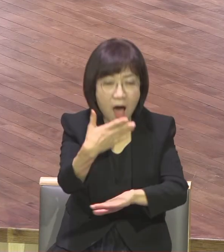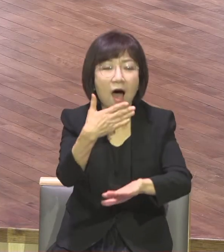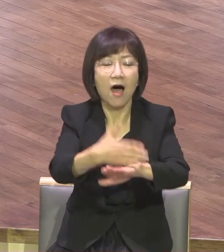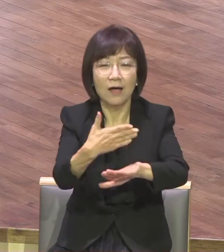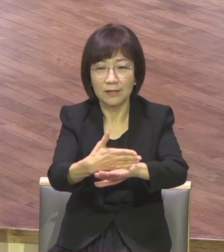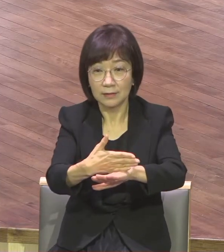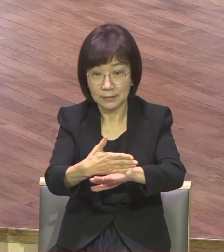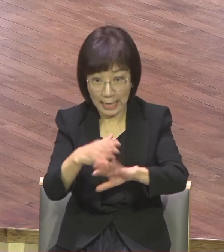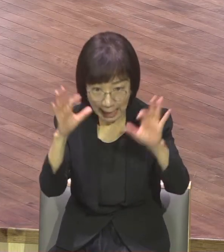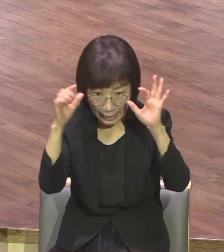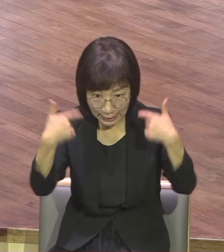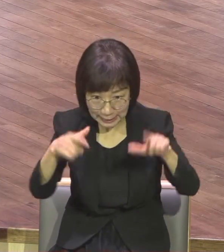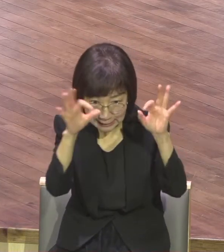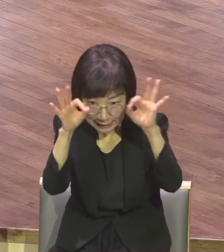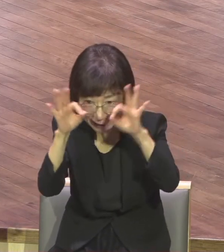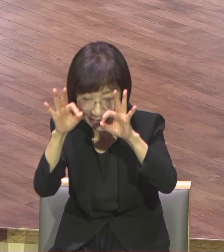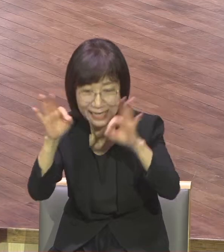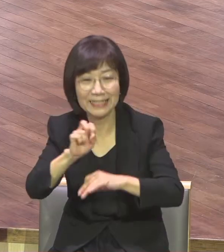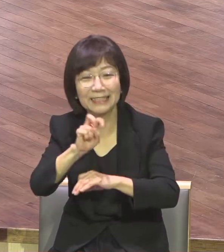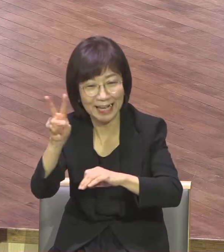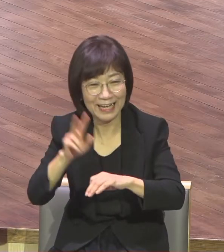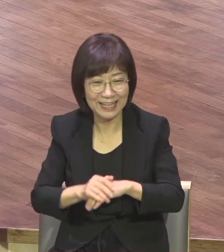거예요.